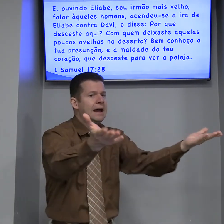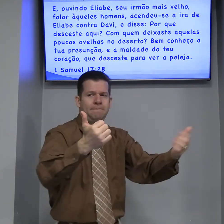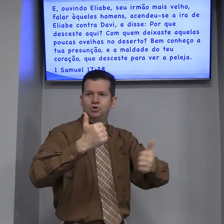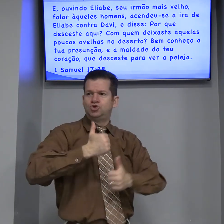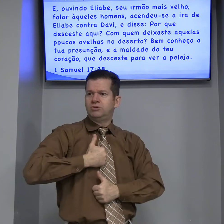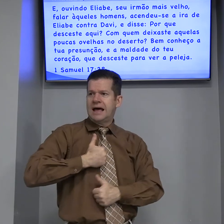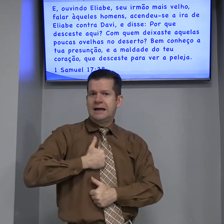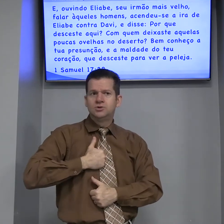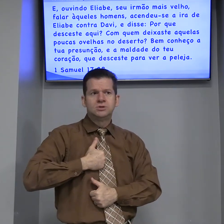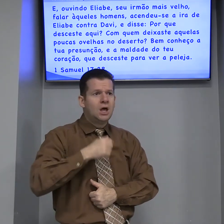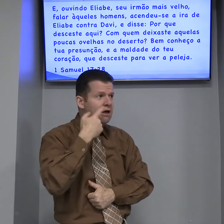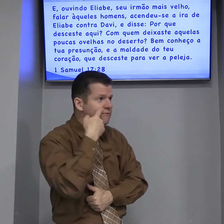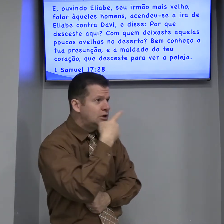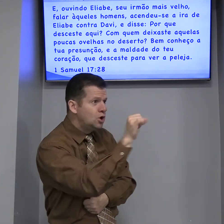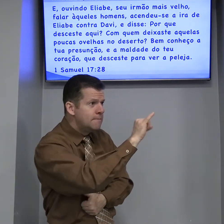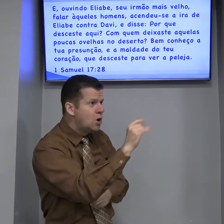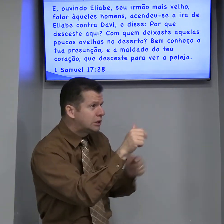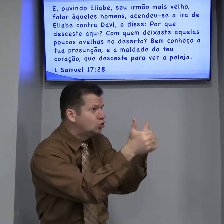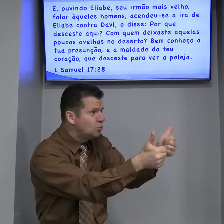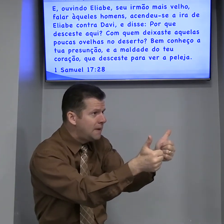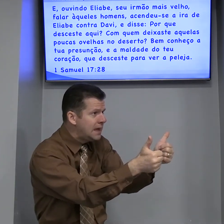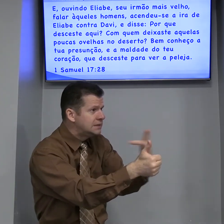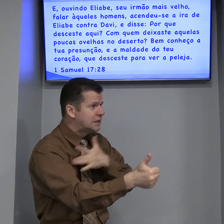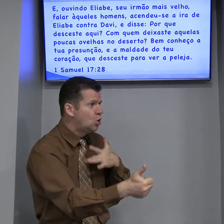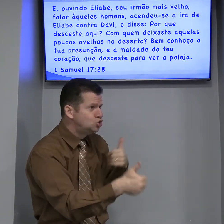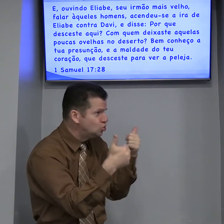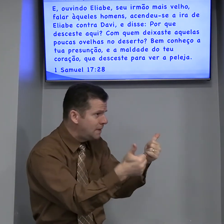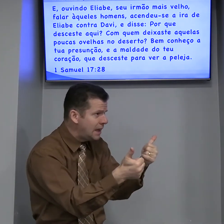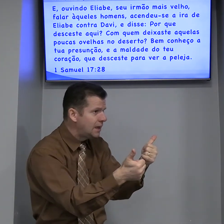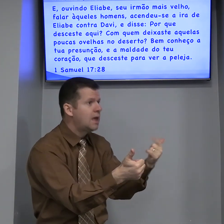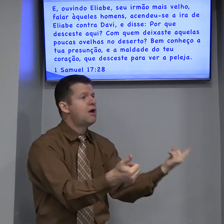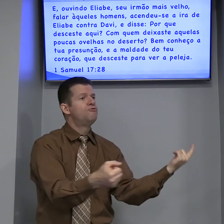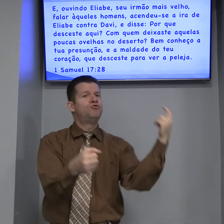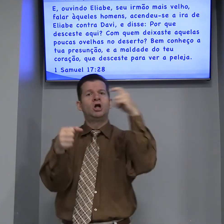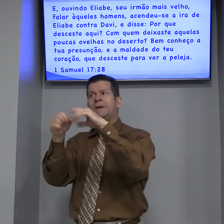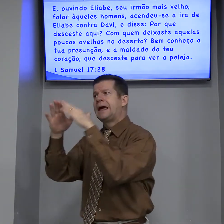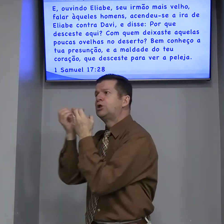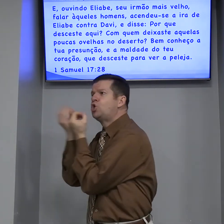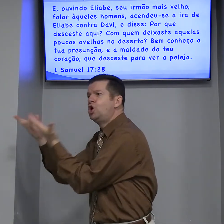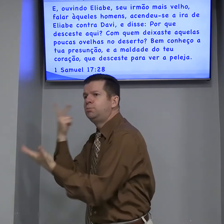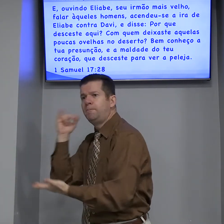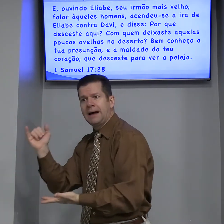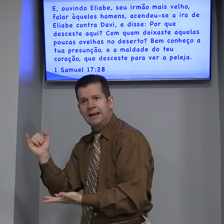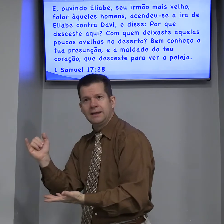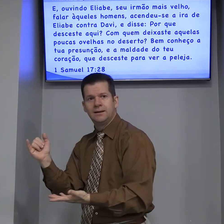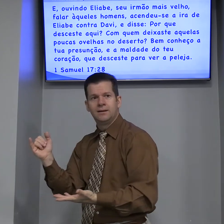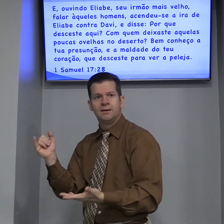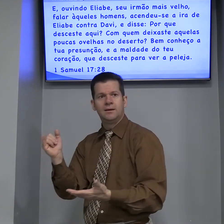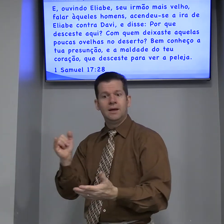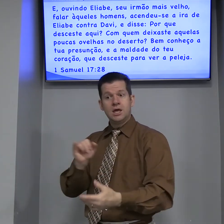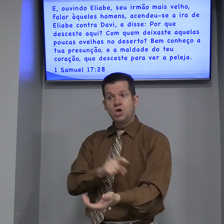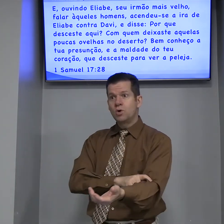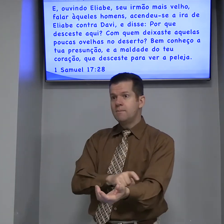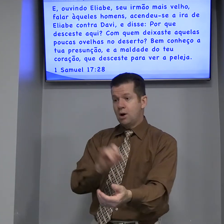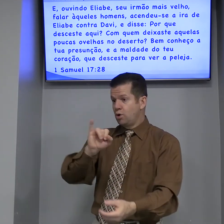para os soldados. Vendo, irmão, está tudo bem? Saúde, tudo bem? Volta para casa, conta para o pai. E